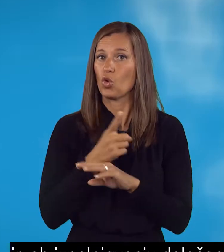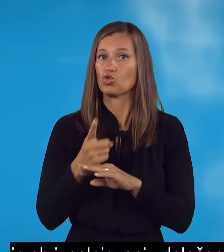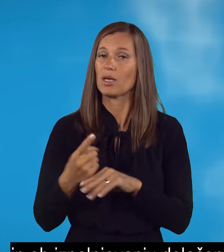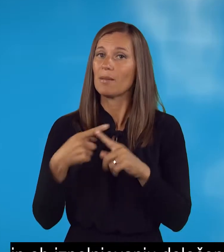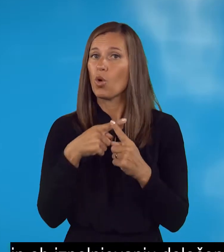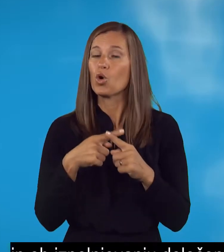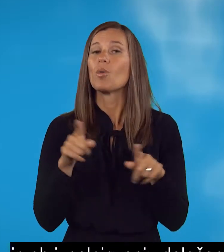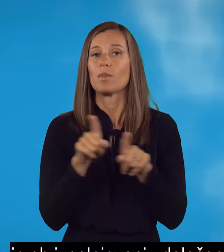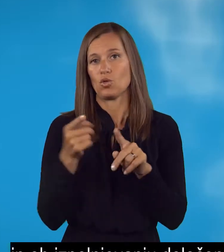pogojev pa tudi več.